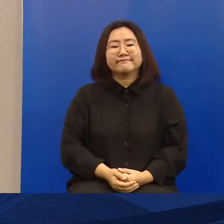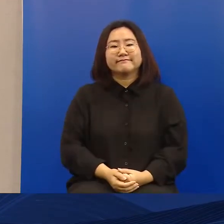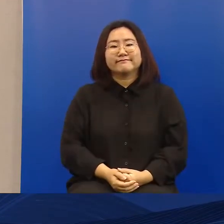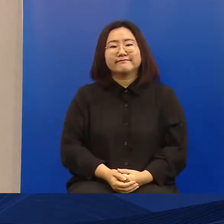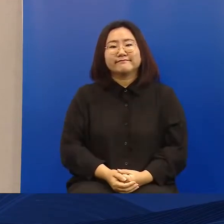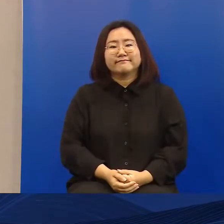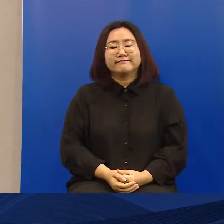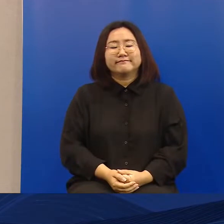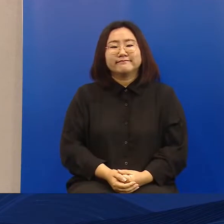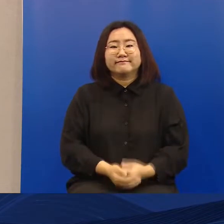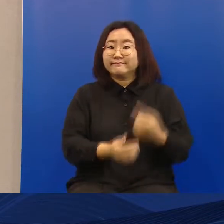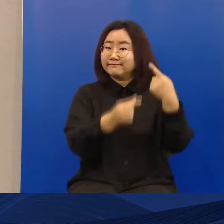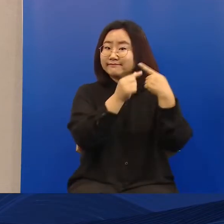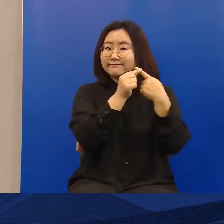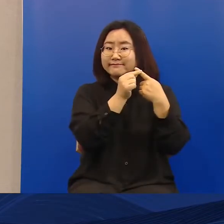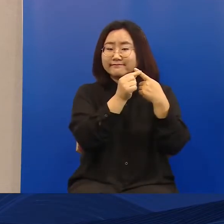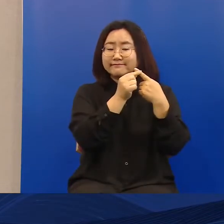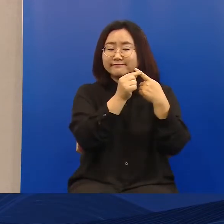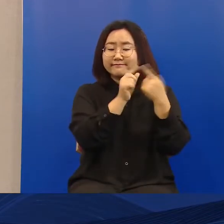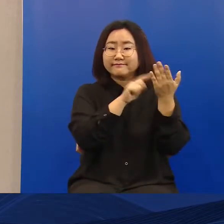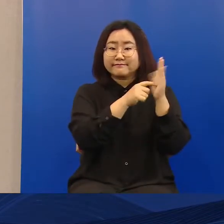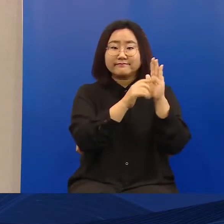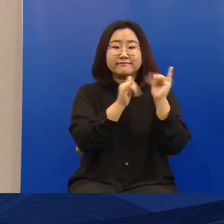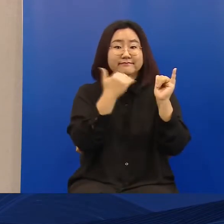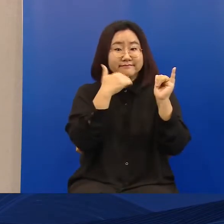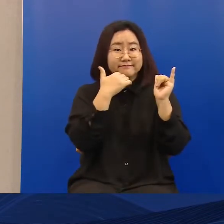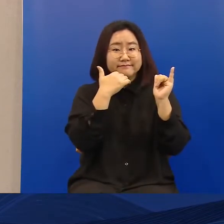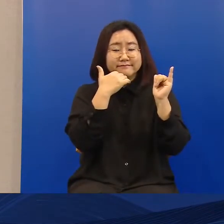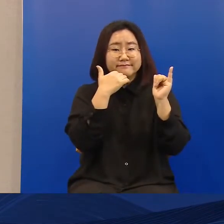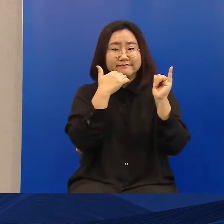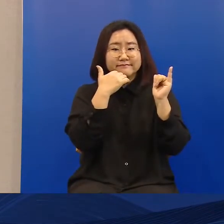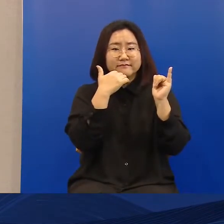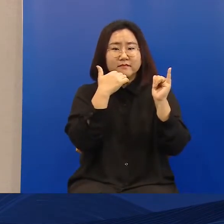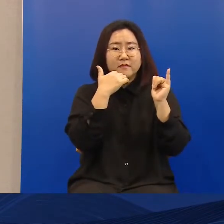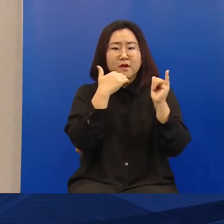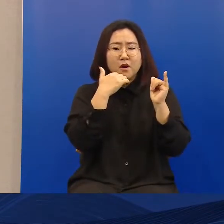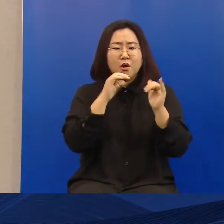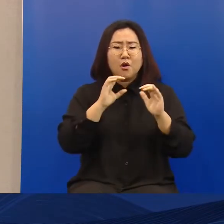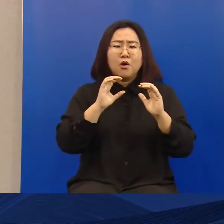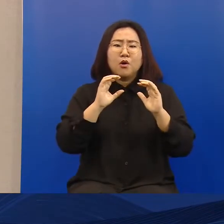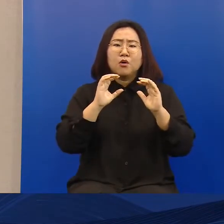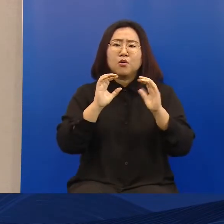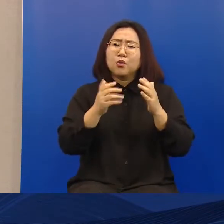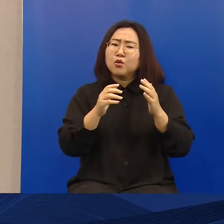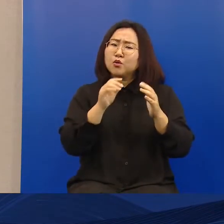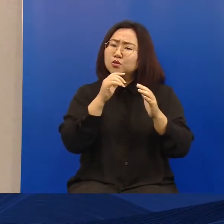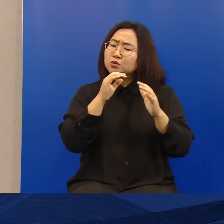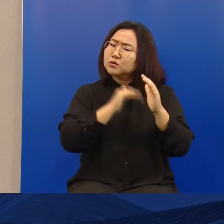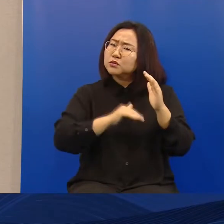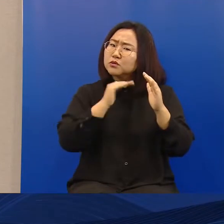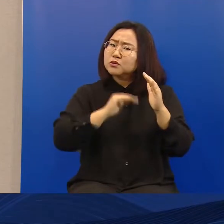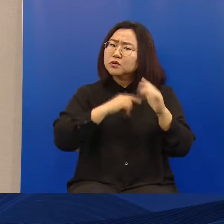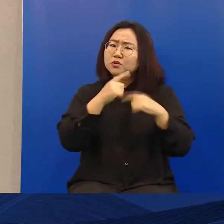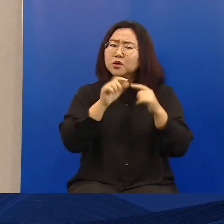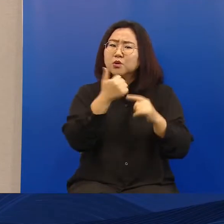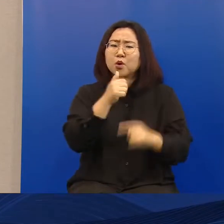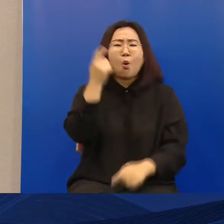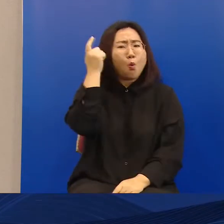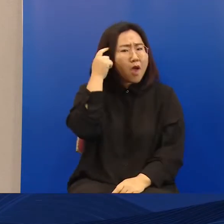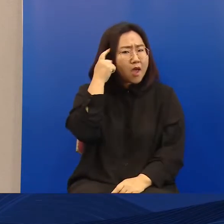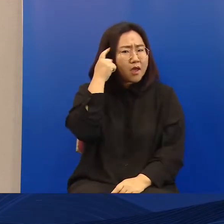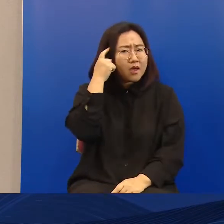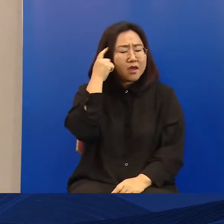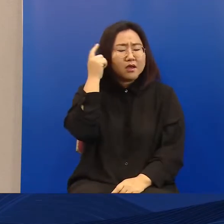올리도록 하겠습니다. 첫 번째 발표자는 왜 공적 수어 통역인가? 제주도 공적